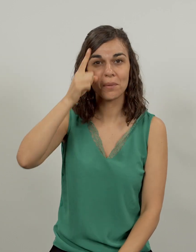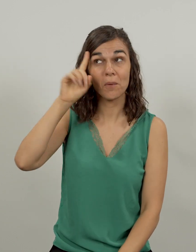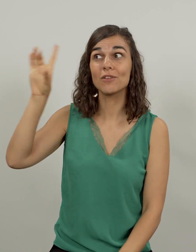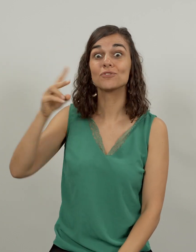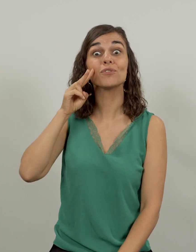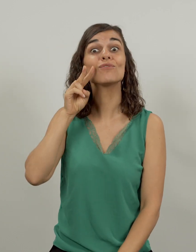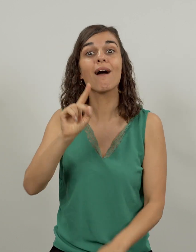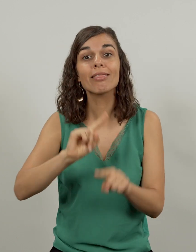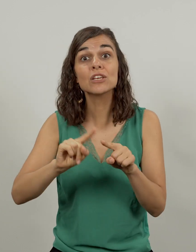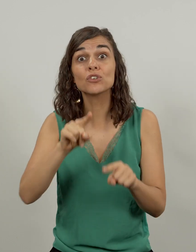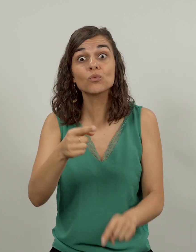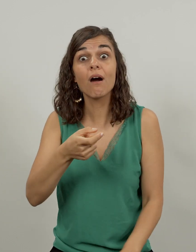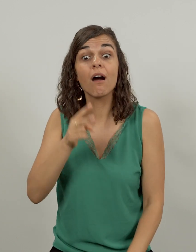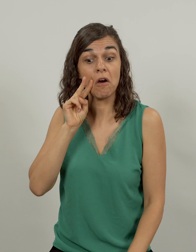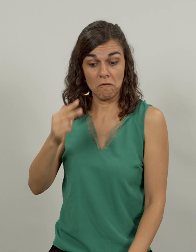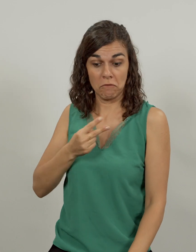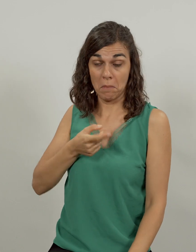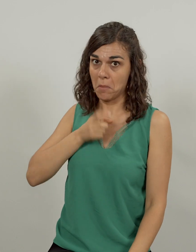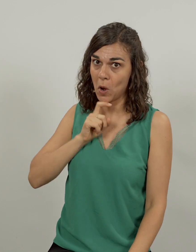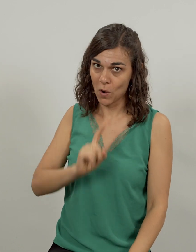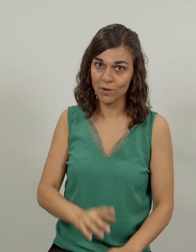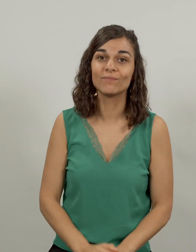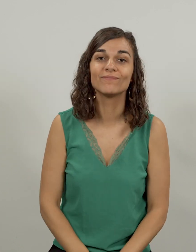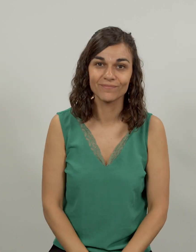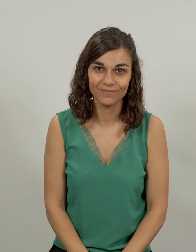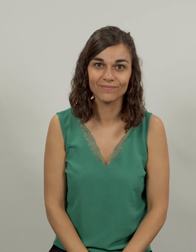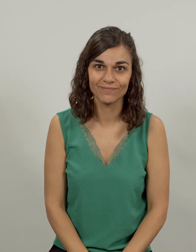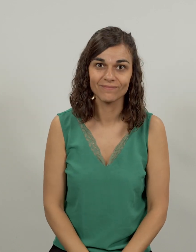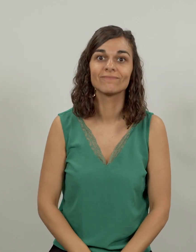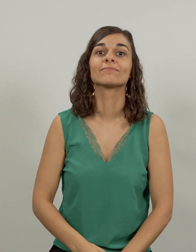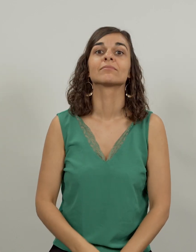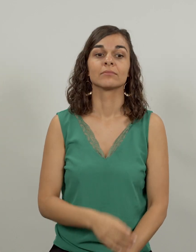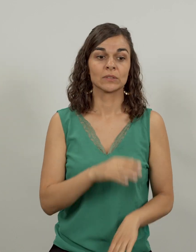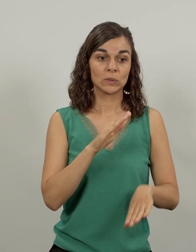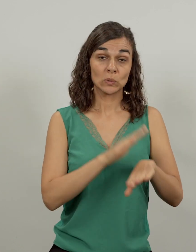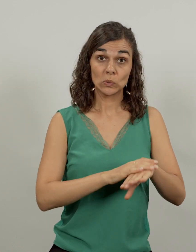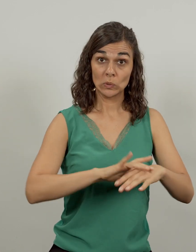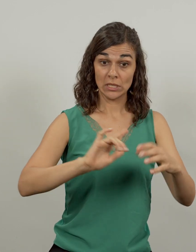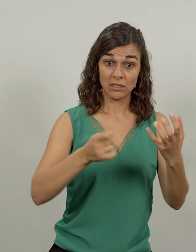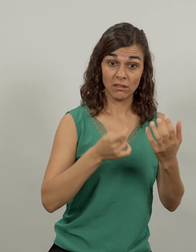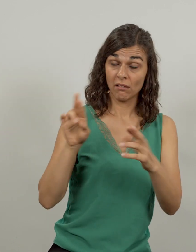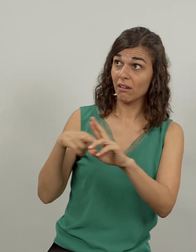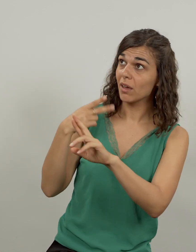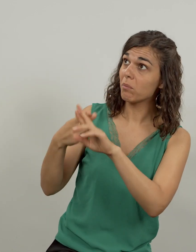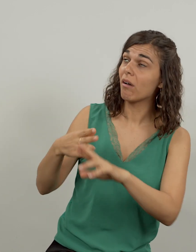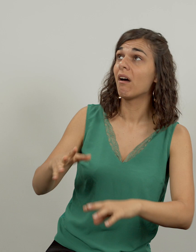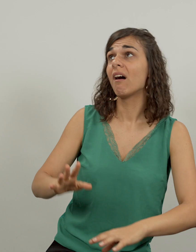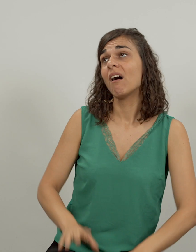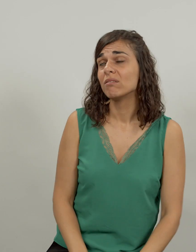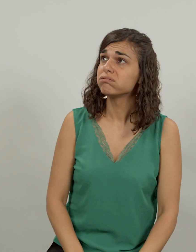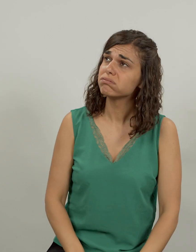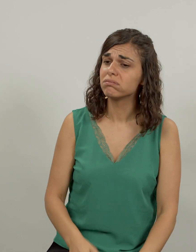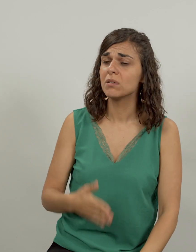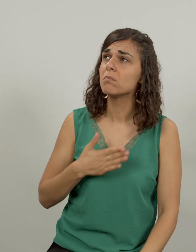Parce qu'il voit ce que toi, tu ne vois pas encore. Et puis il répond, verset 13, « Ah, mon Seigneur,